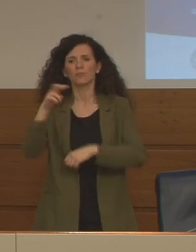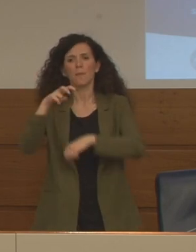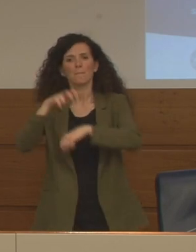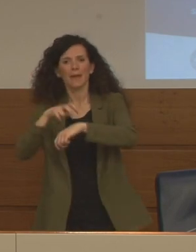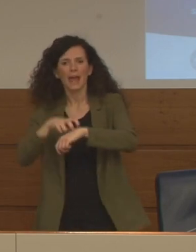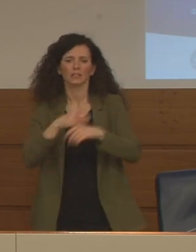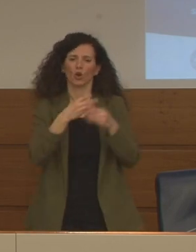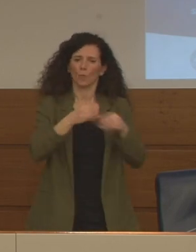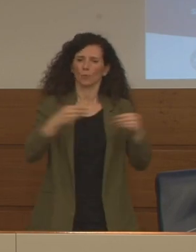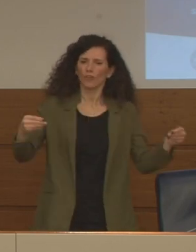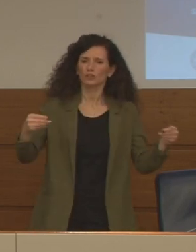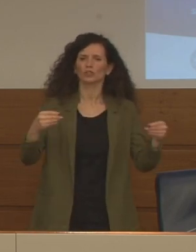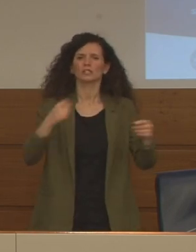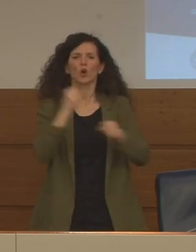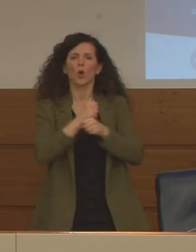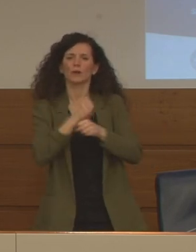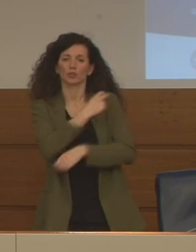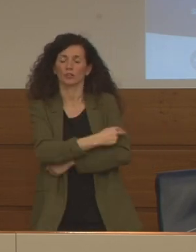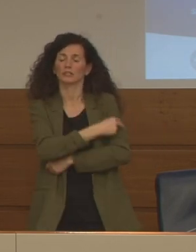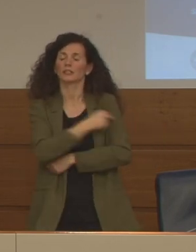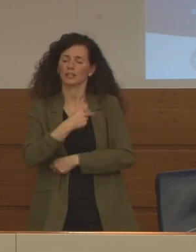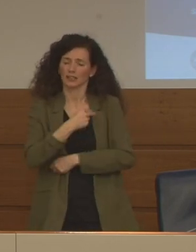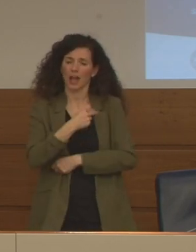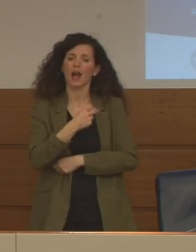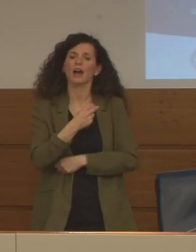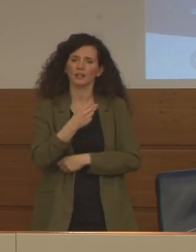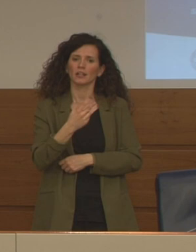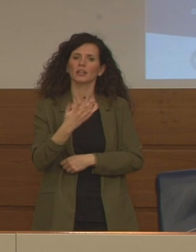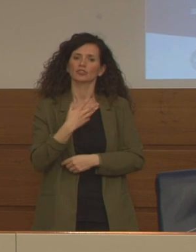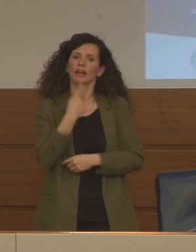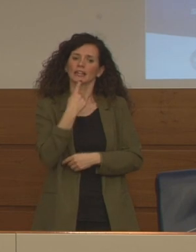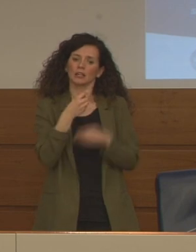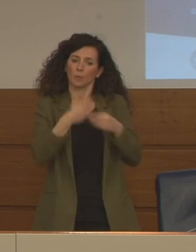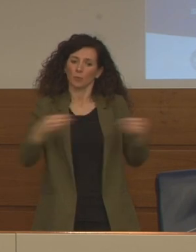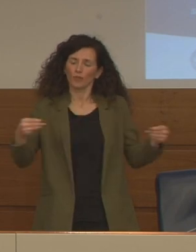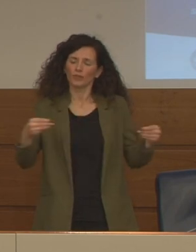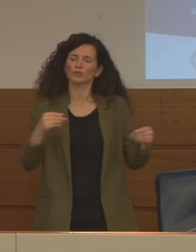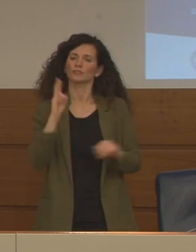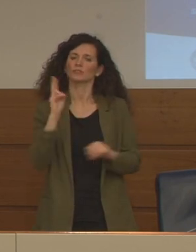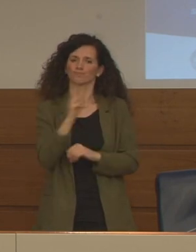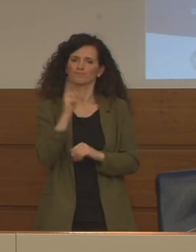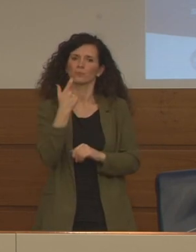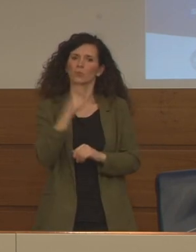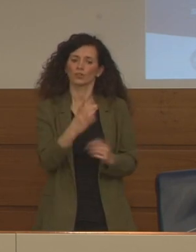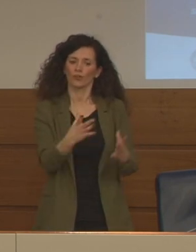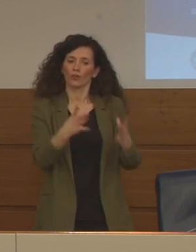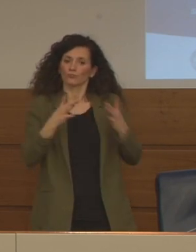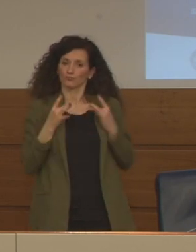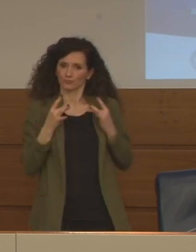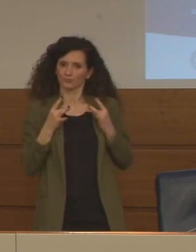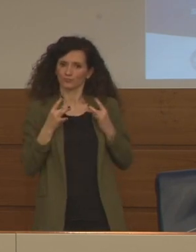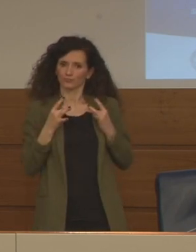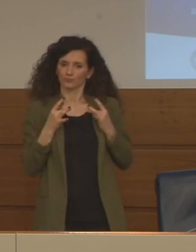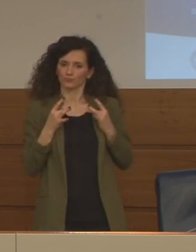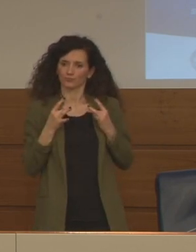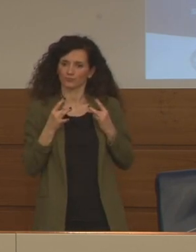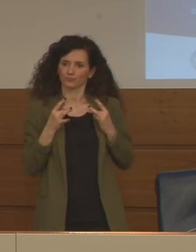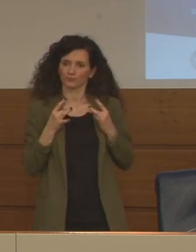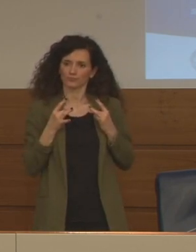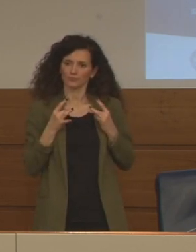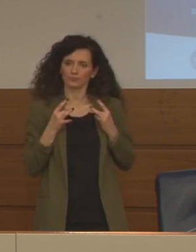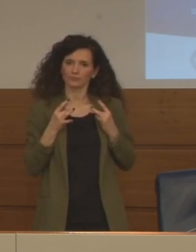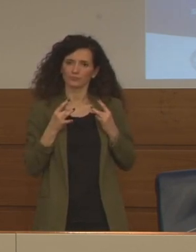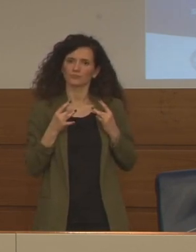professionisti ha perso la propria vita perché affetto da questa infezione e ovviamente questo